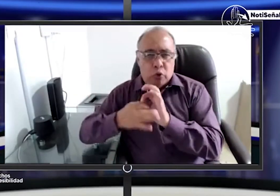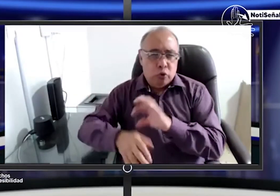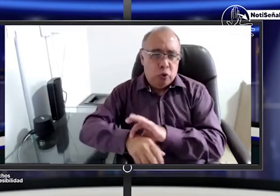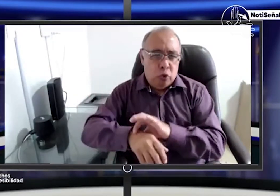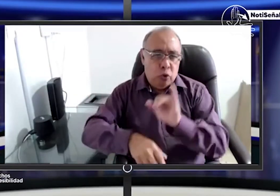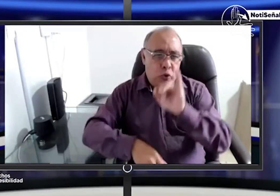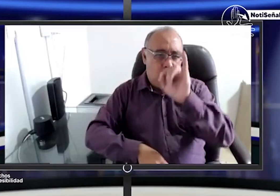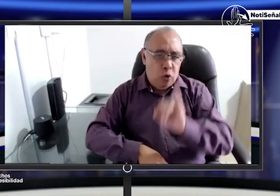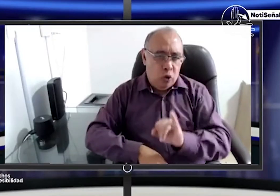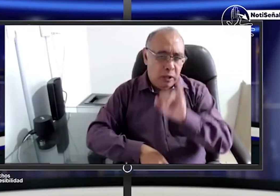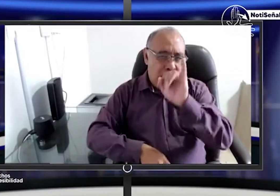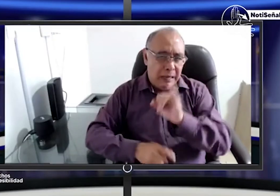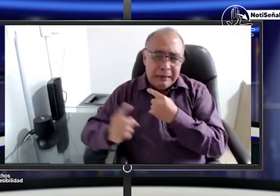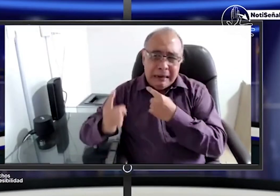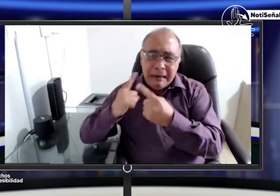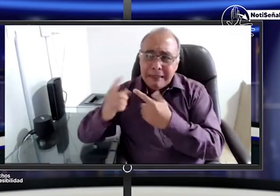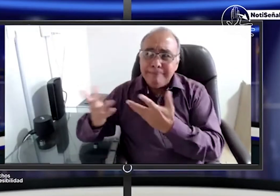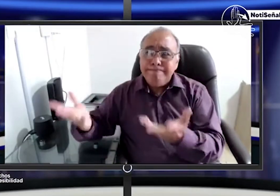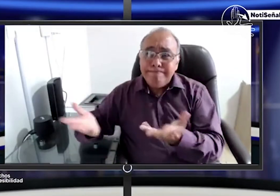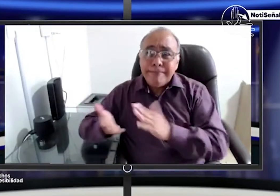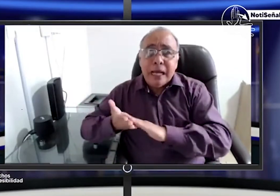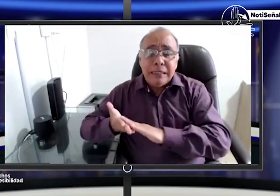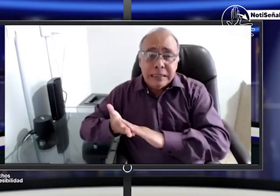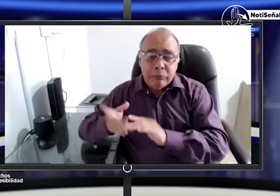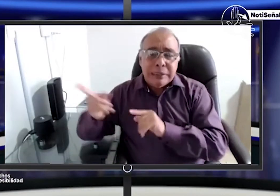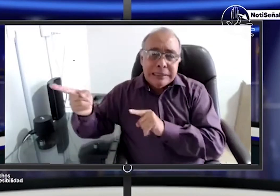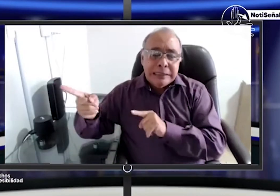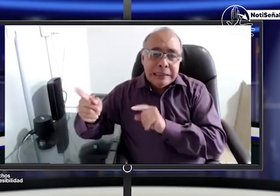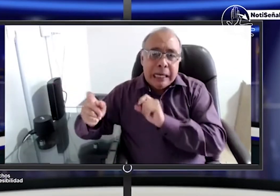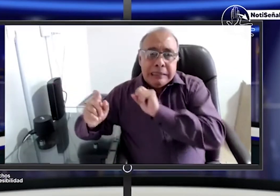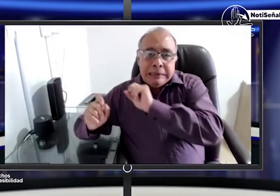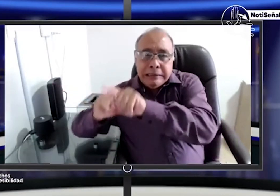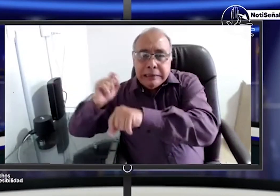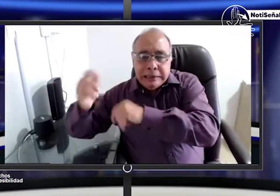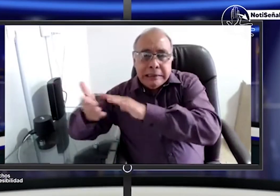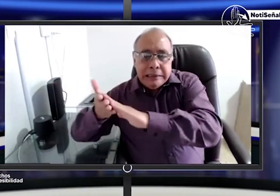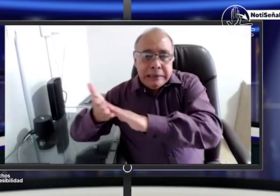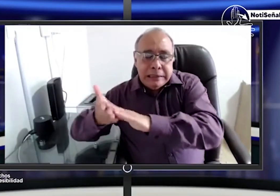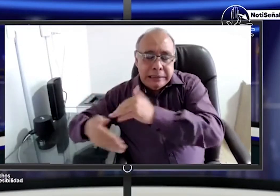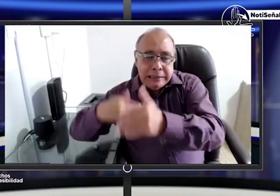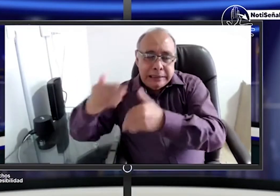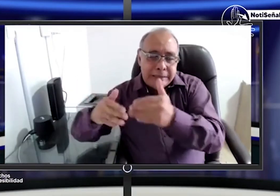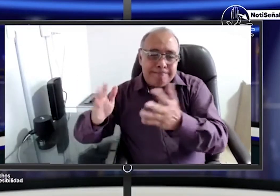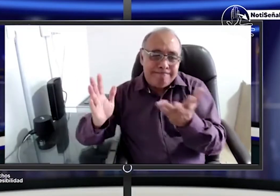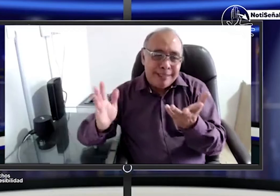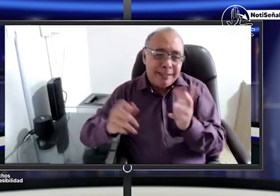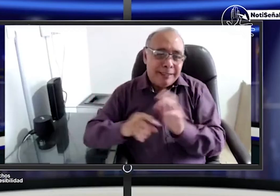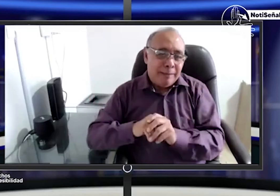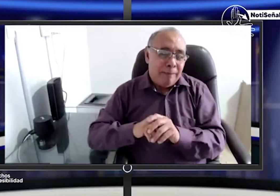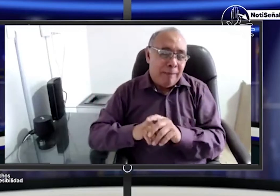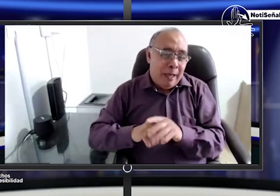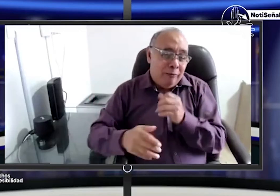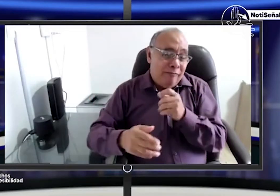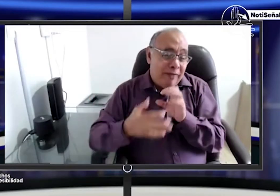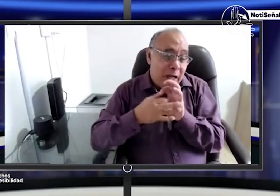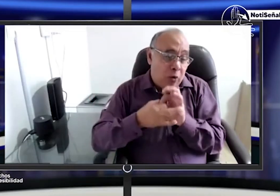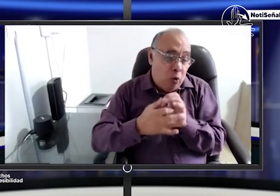para que se tengan que poner los espejos y las demás cosas hablamos con el director de la ANSB el